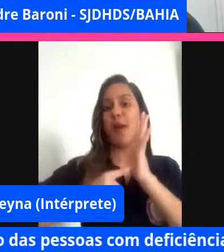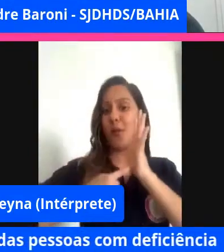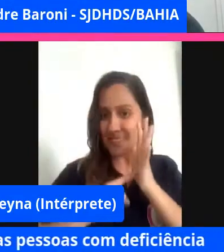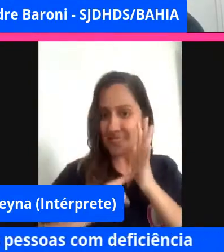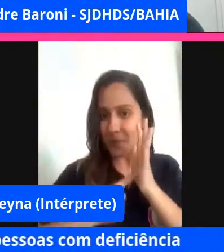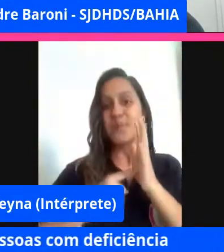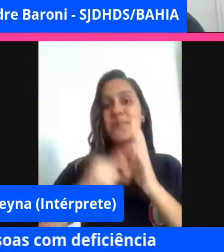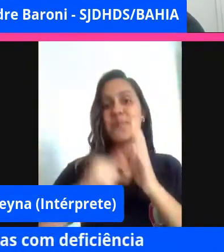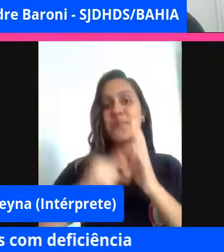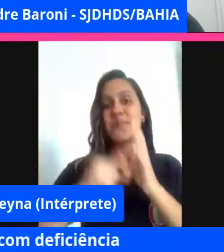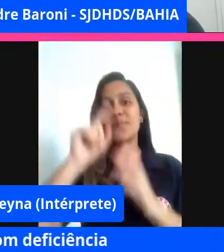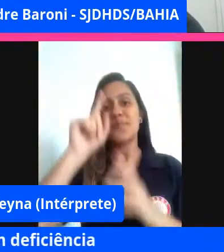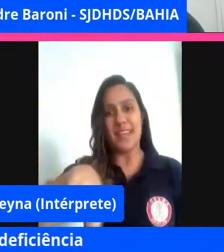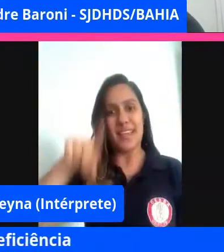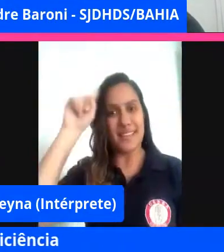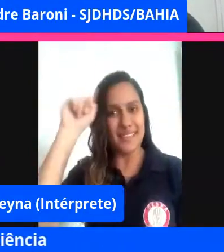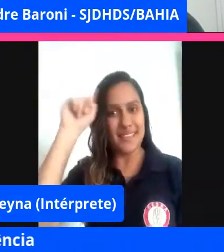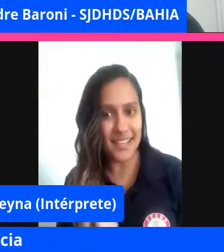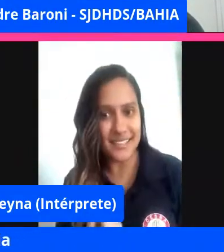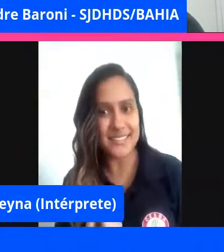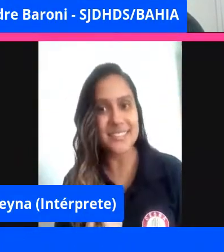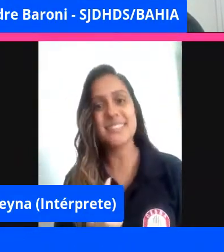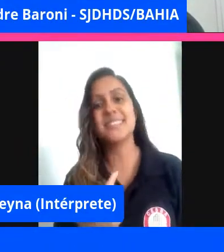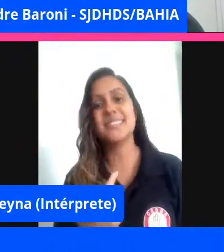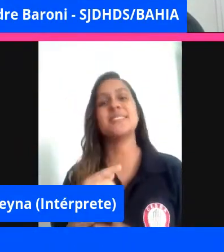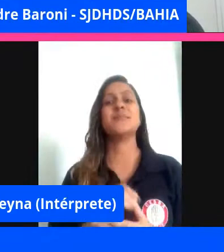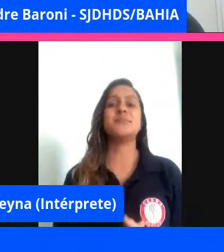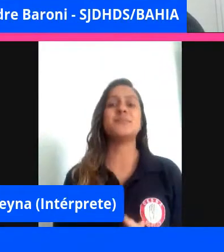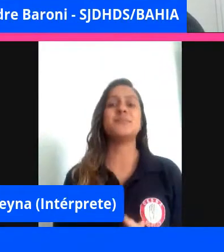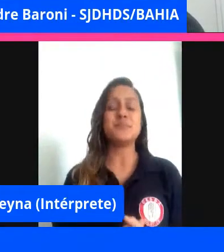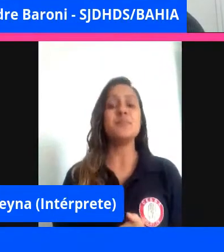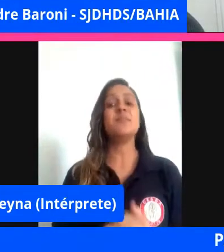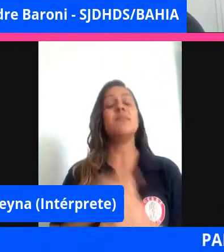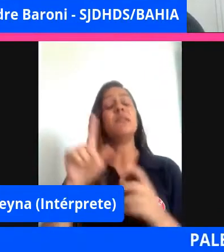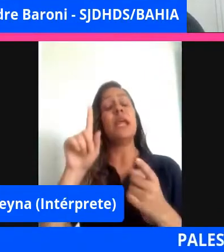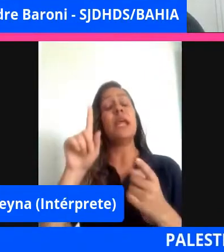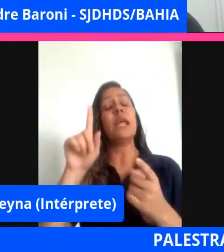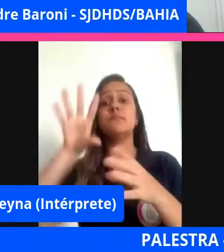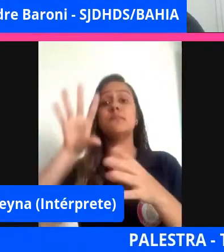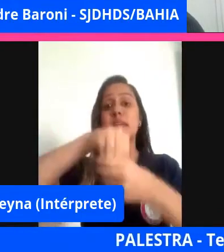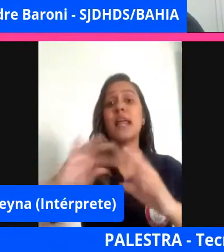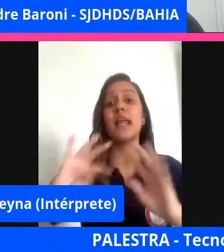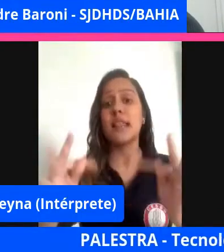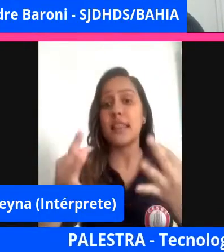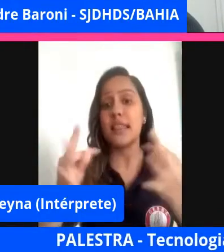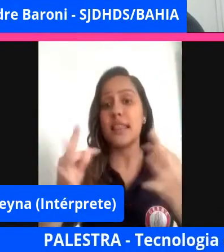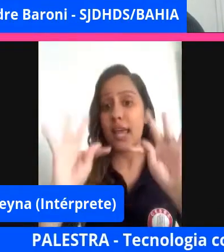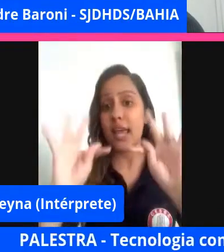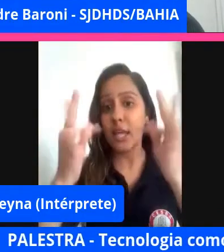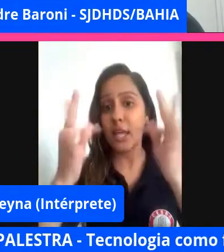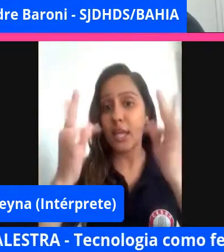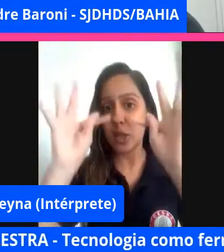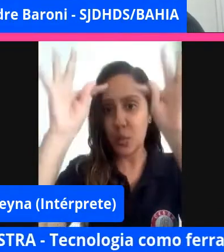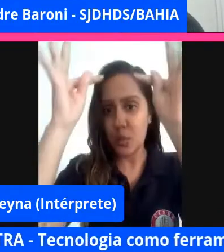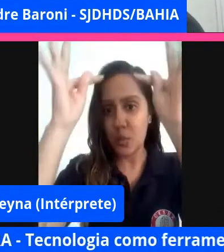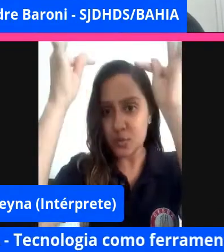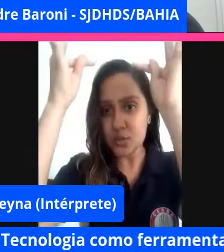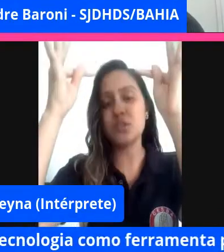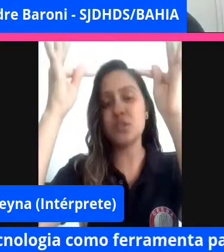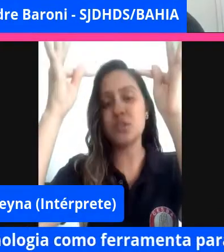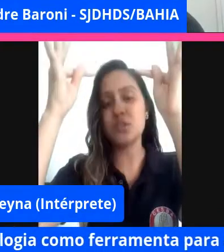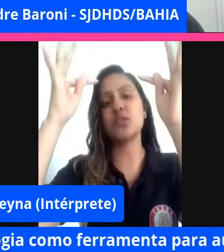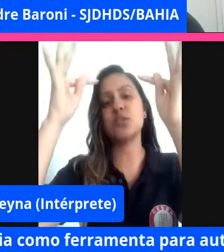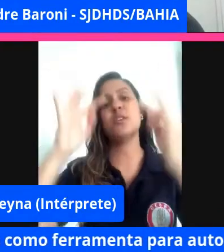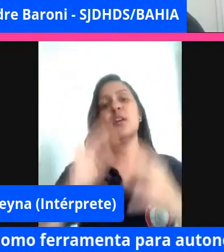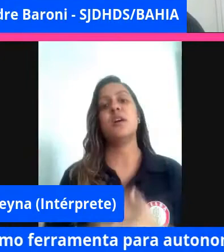vou projetar aqui a apresentação, por uma questão de garantir, que não